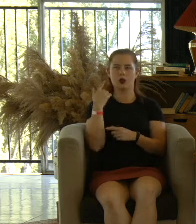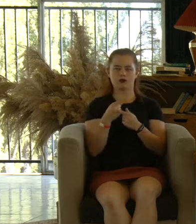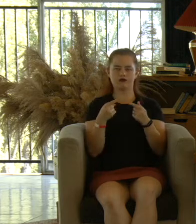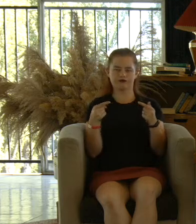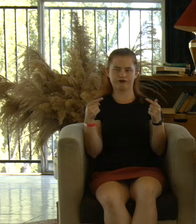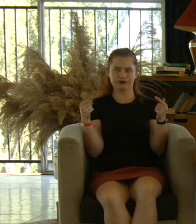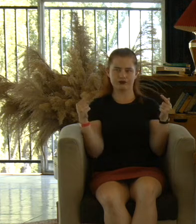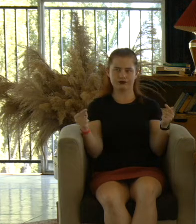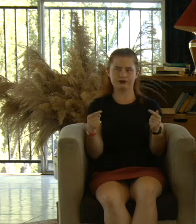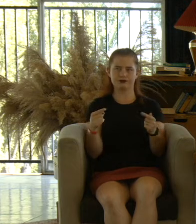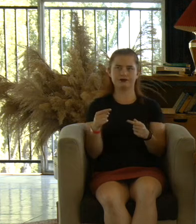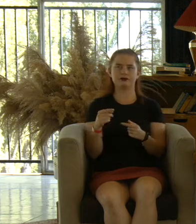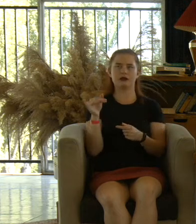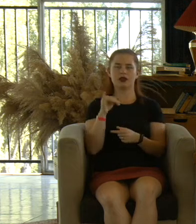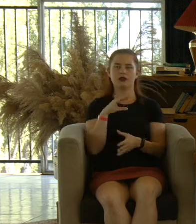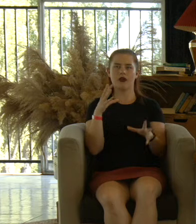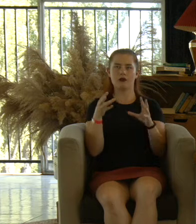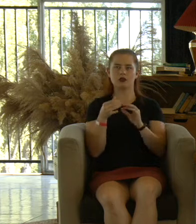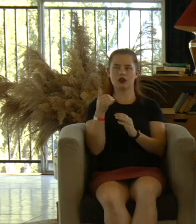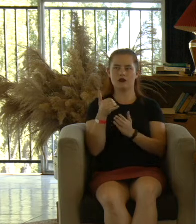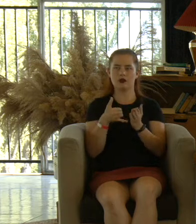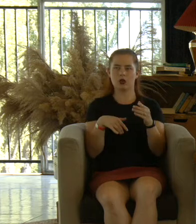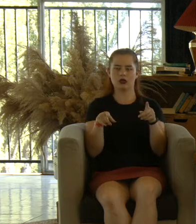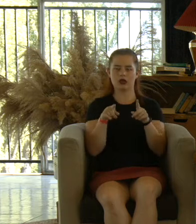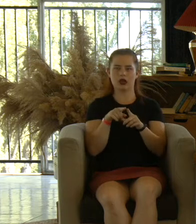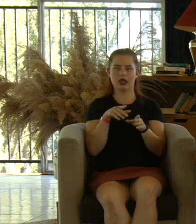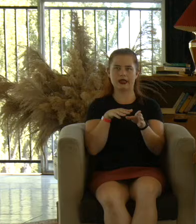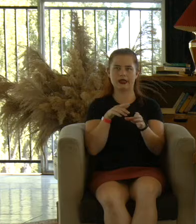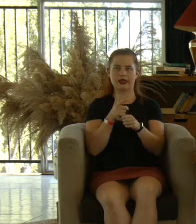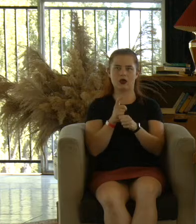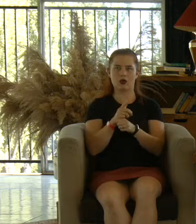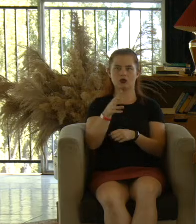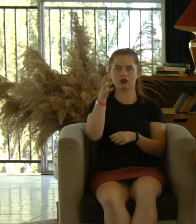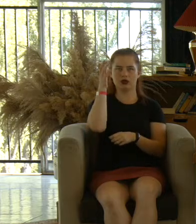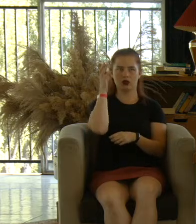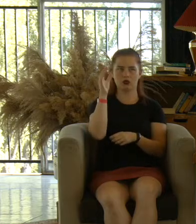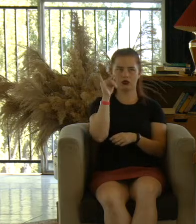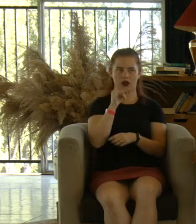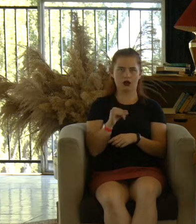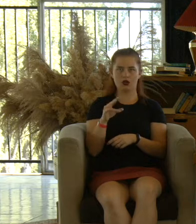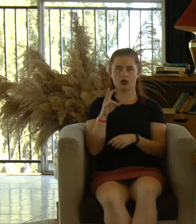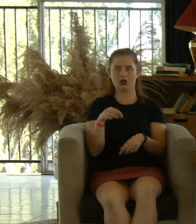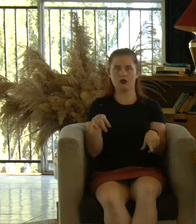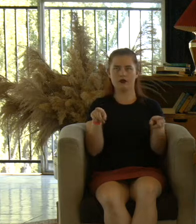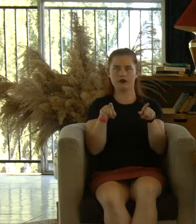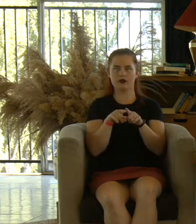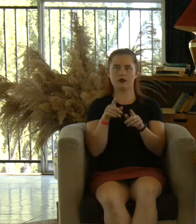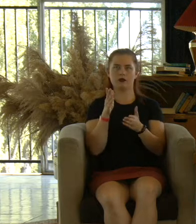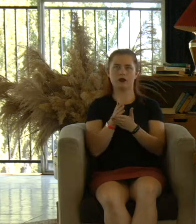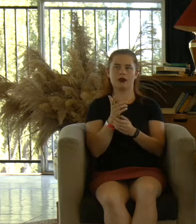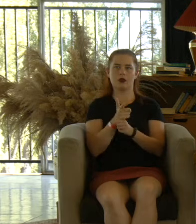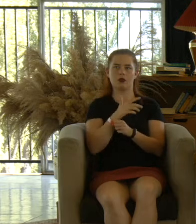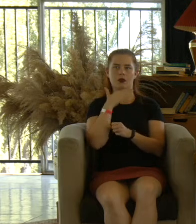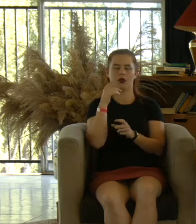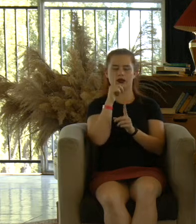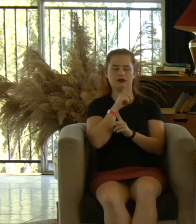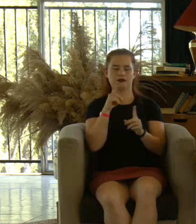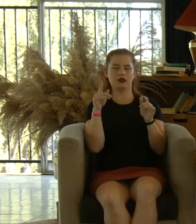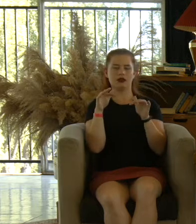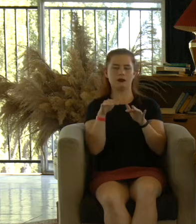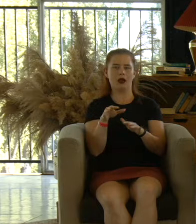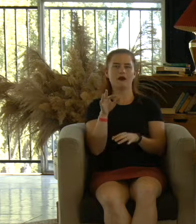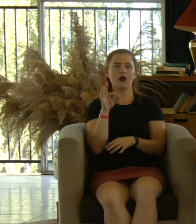вещи. Ну, в принципе, вообще вино – это такая не совсем научная история, но в биодинамике, в общем, много таких странных вещей есть. Но что важно, они не